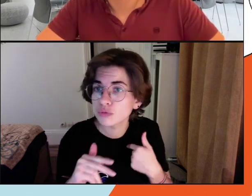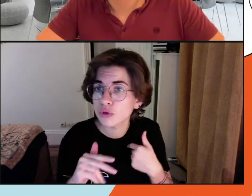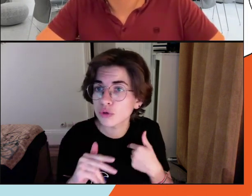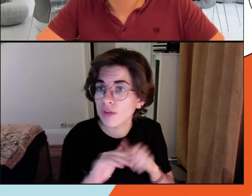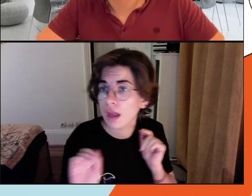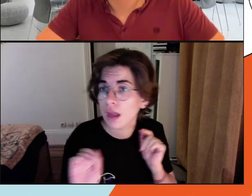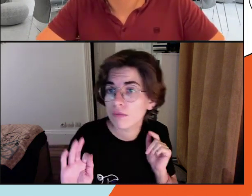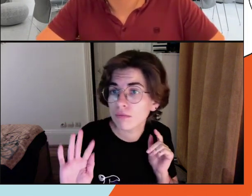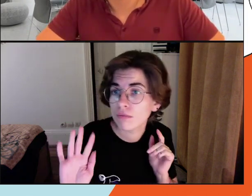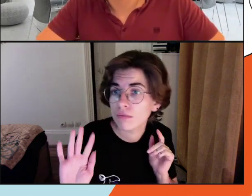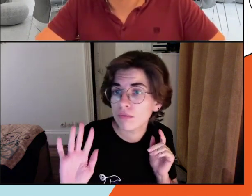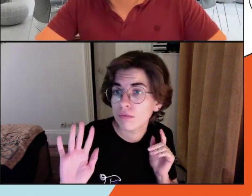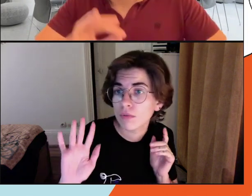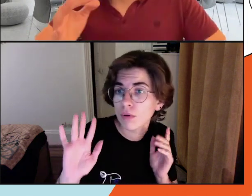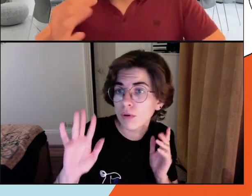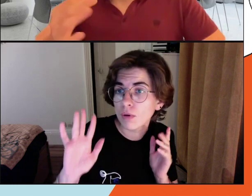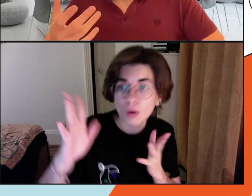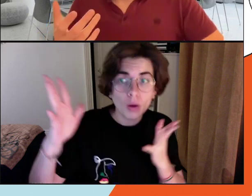fais?